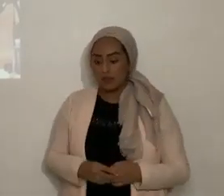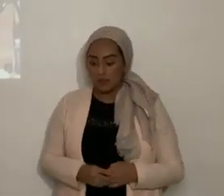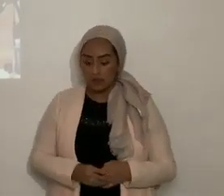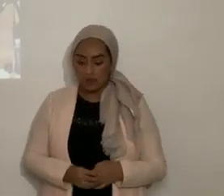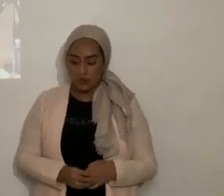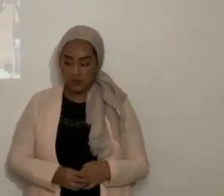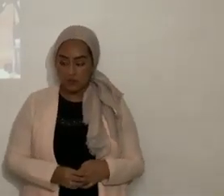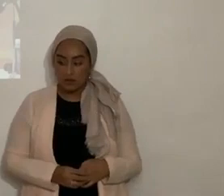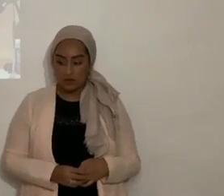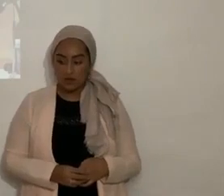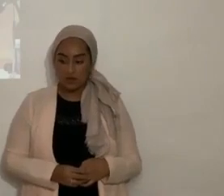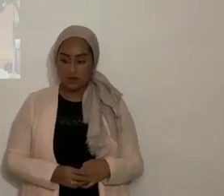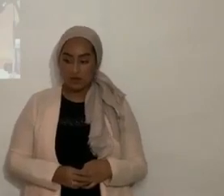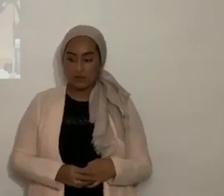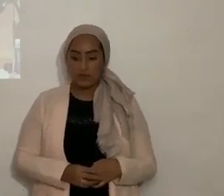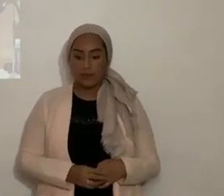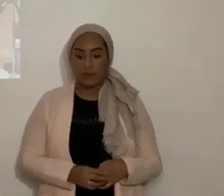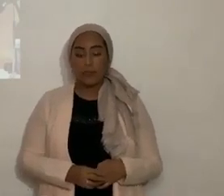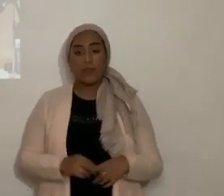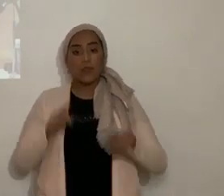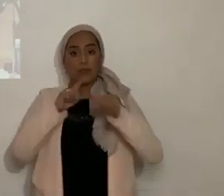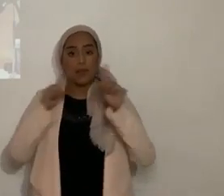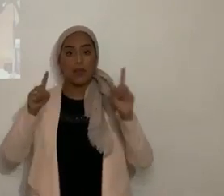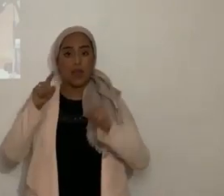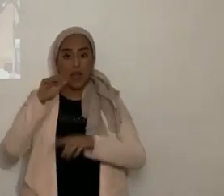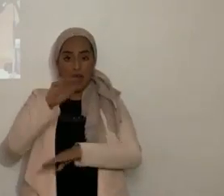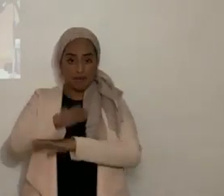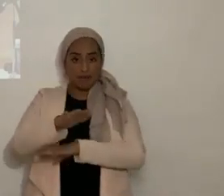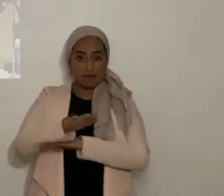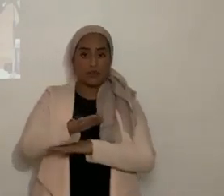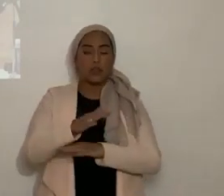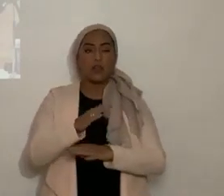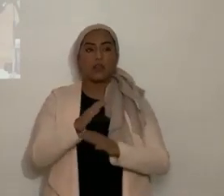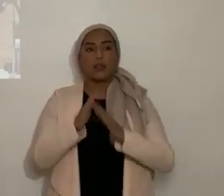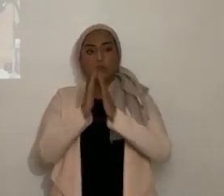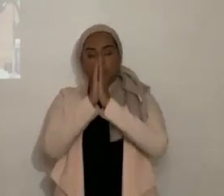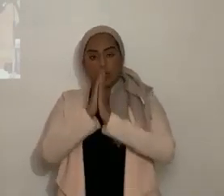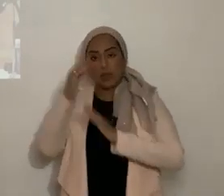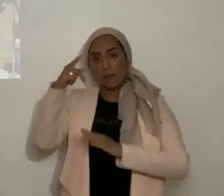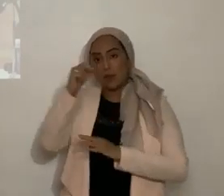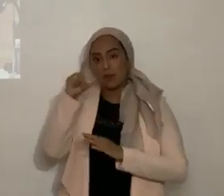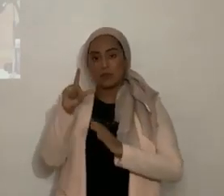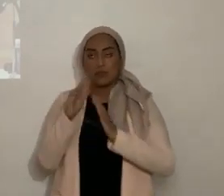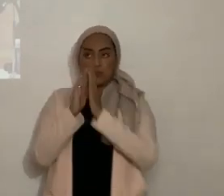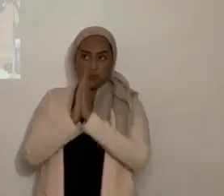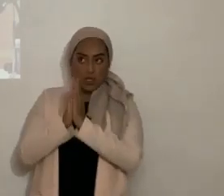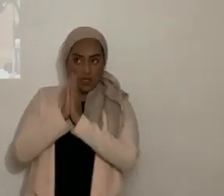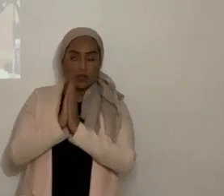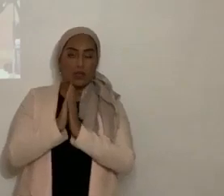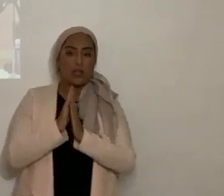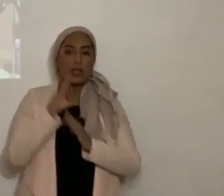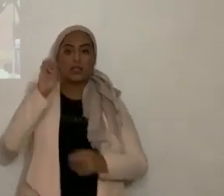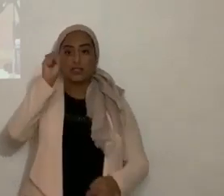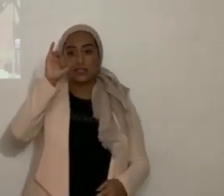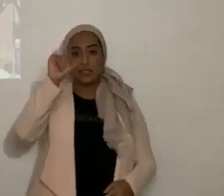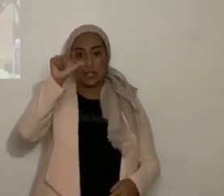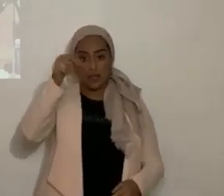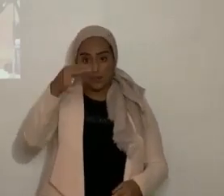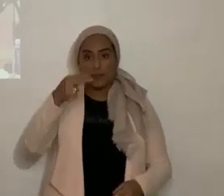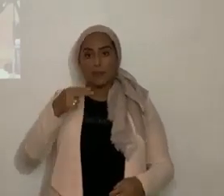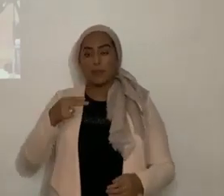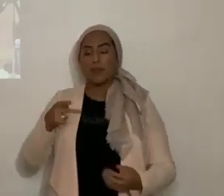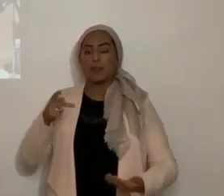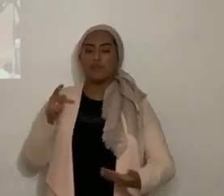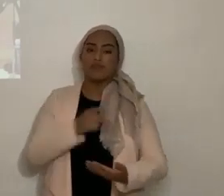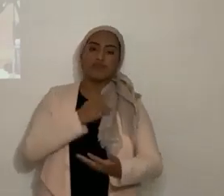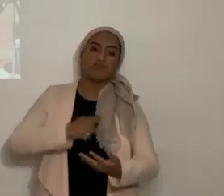Ajayot. Dice, pero a medianoche, orando Pablo, Rav Shaul y Silas, cantaban